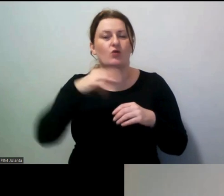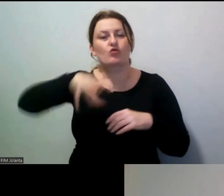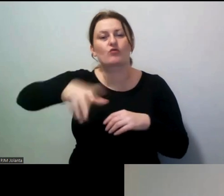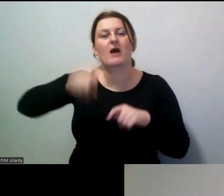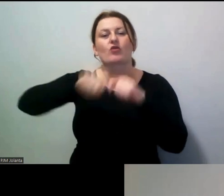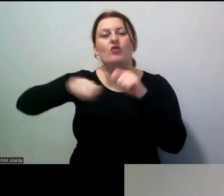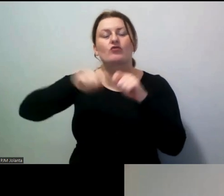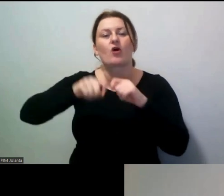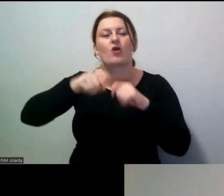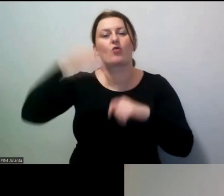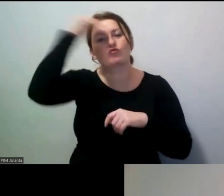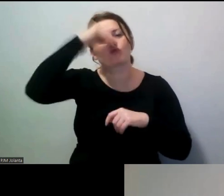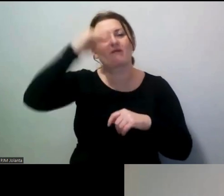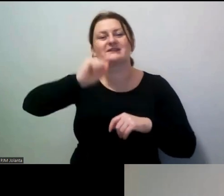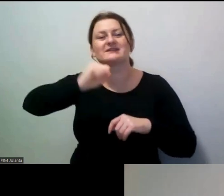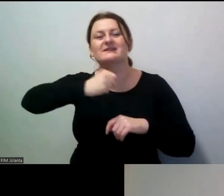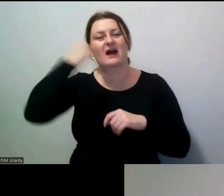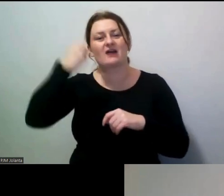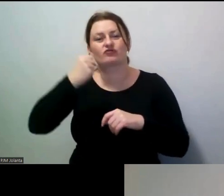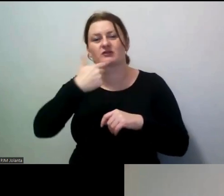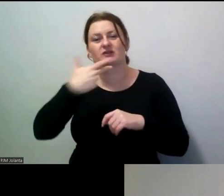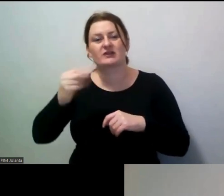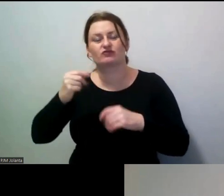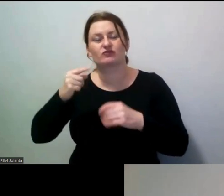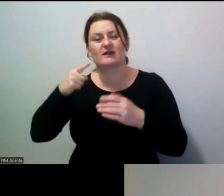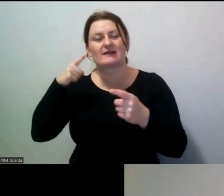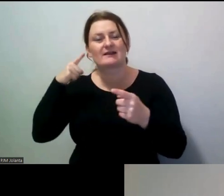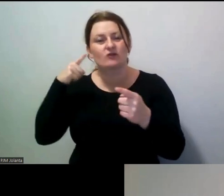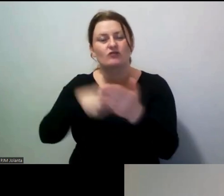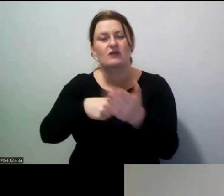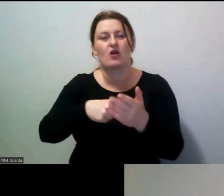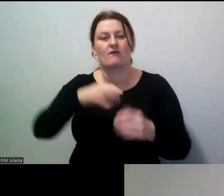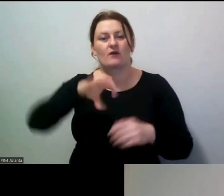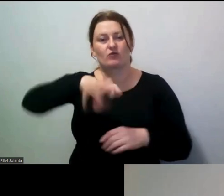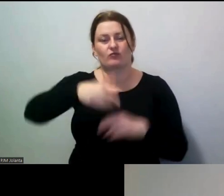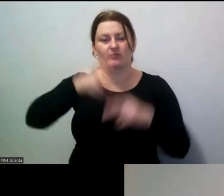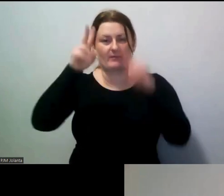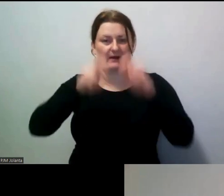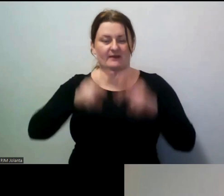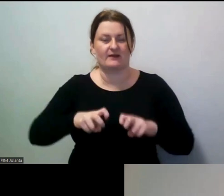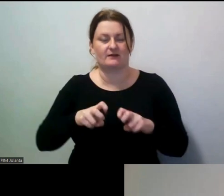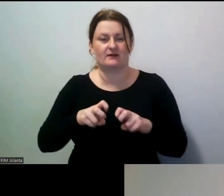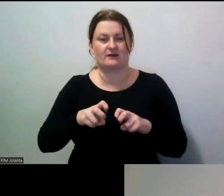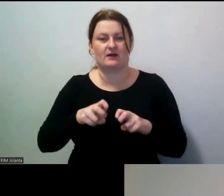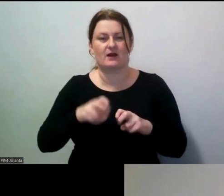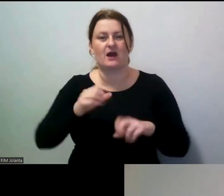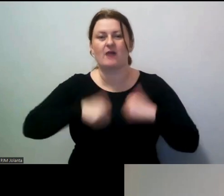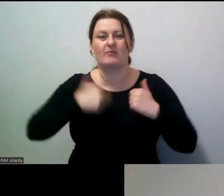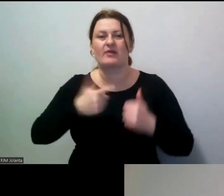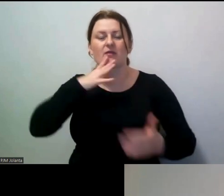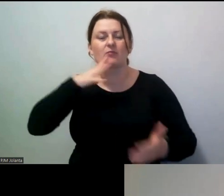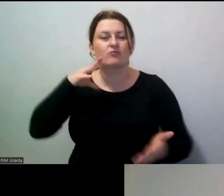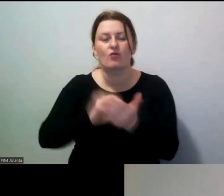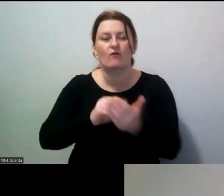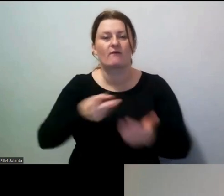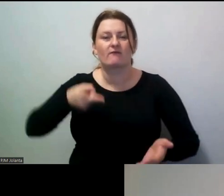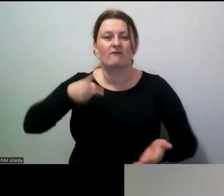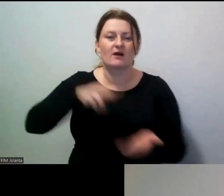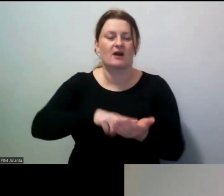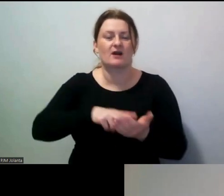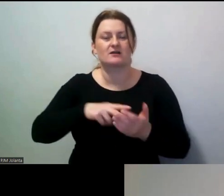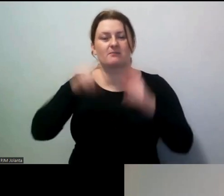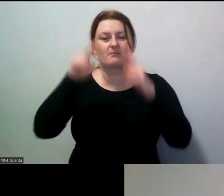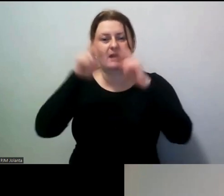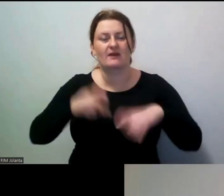uczniowie starsi niż docelowa grupa badana, z tego względu, żeby nie powtórzyć dwukrotnie badania